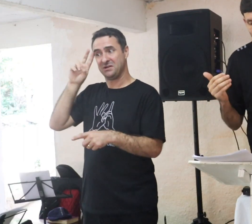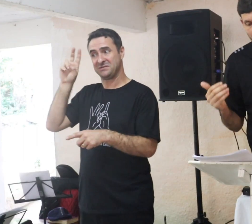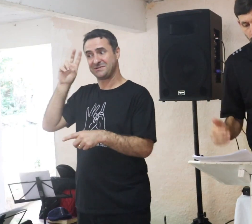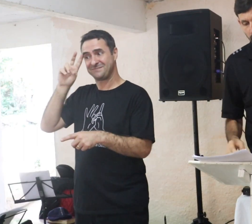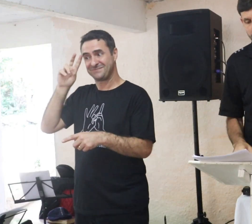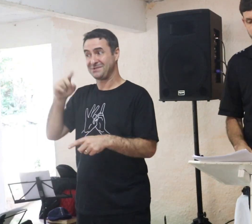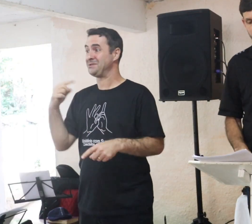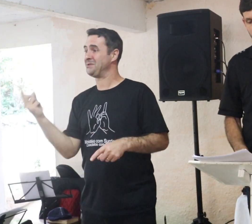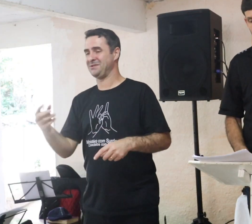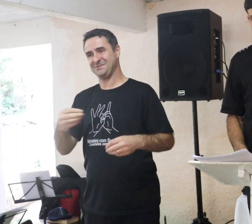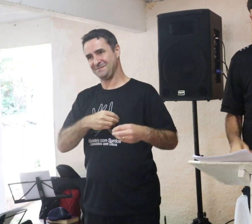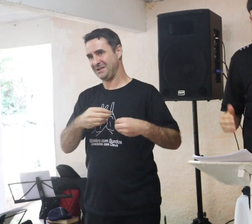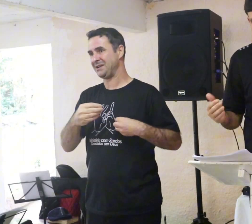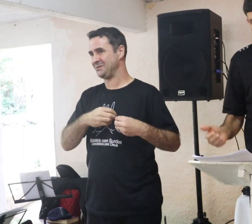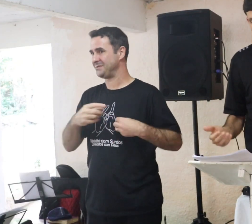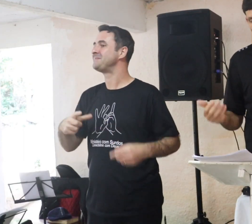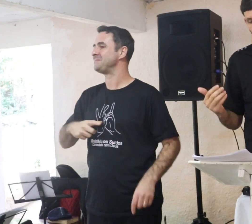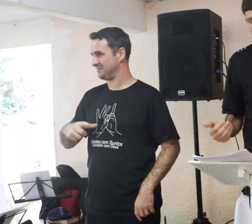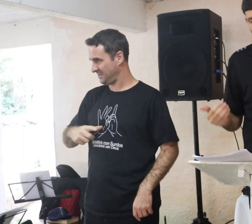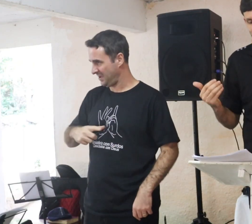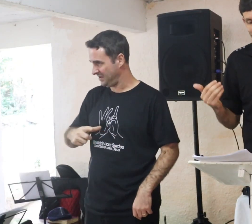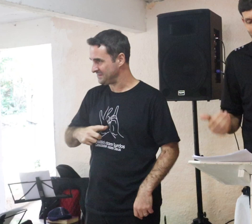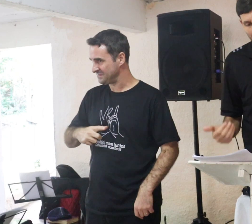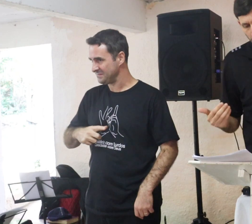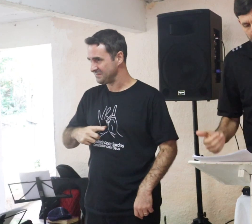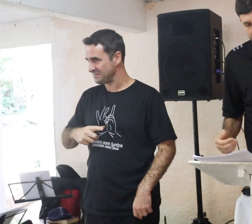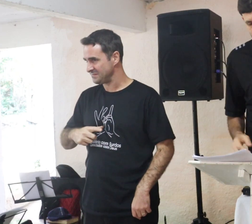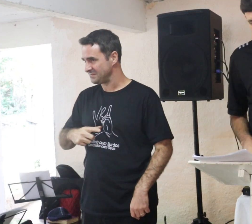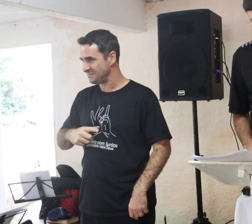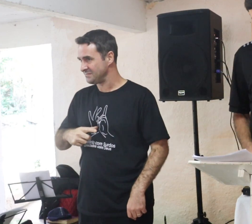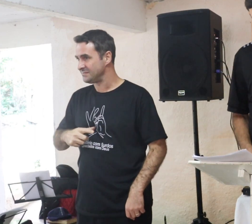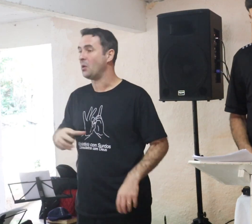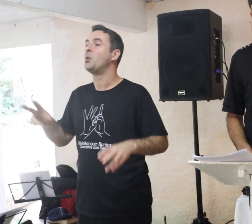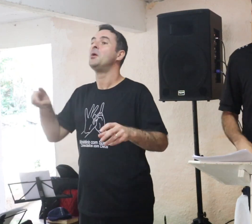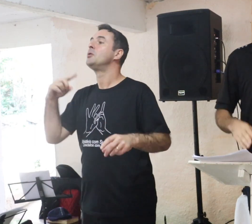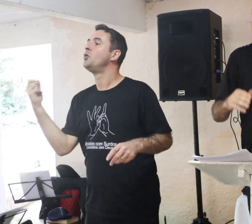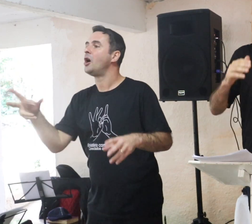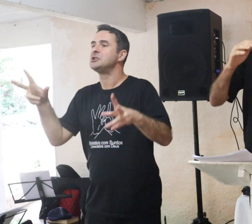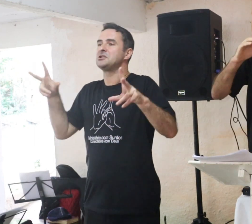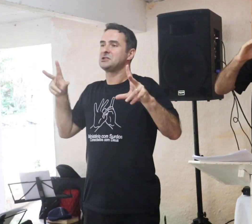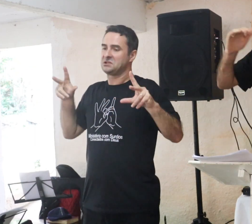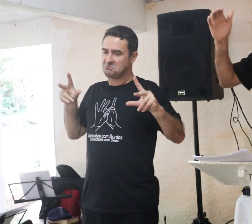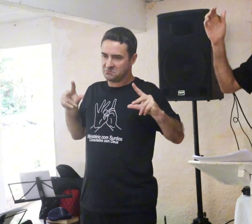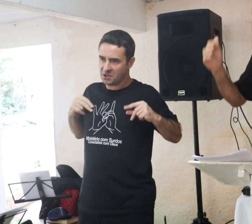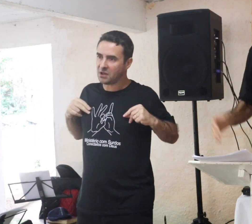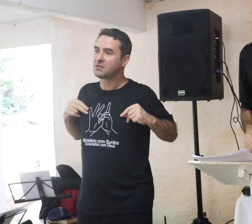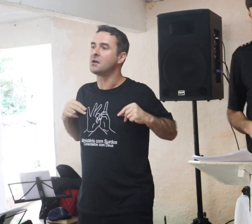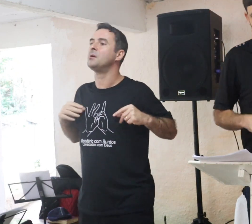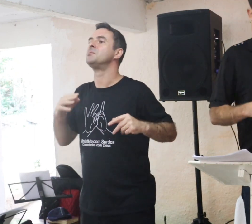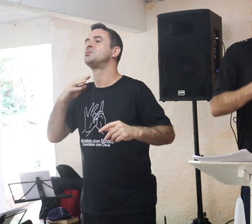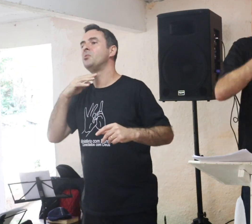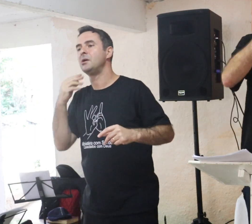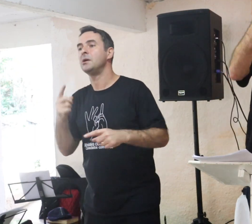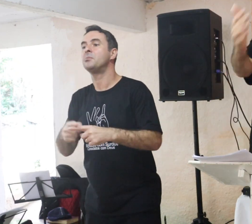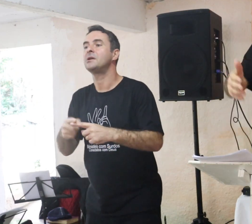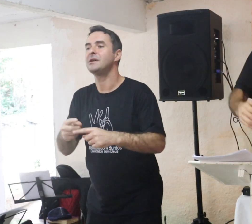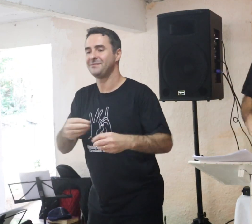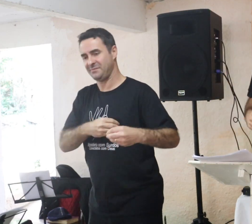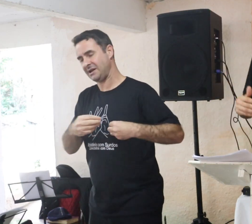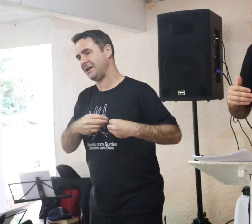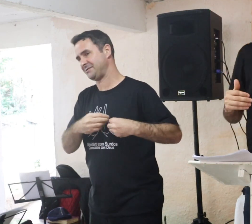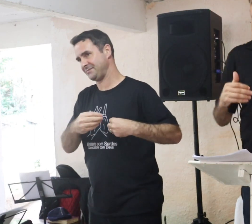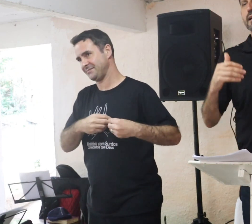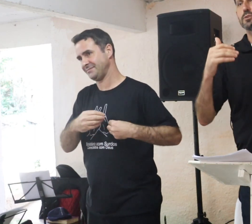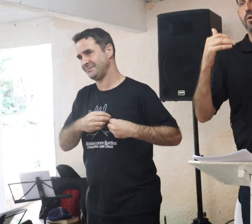somos pecadores. Porque a morte é o nosso salário merecido. Nós não somos vítimas da sociedade, ou dos